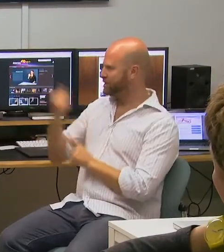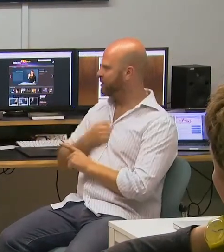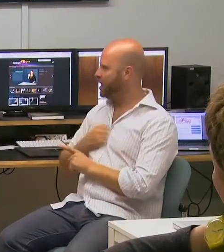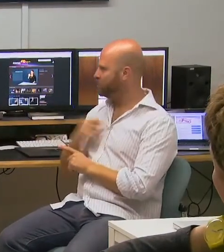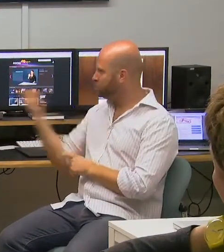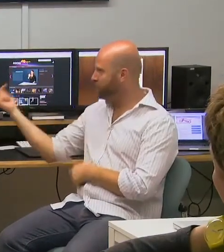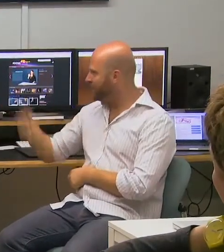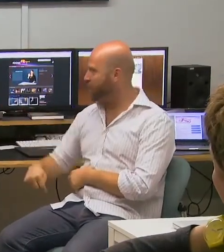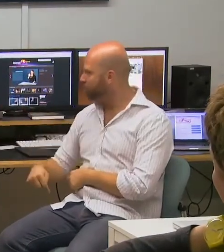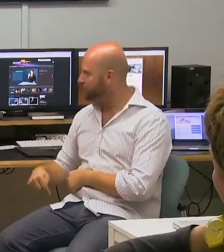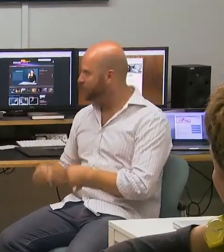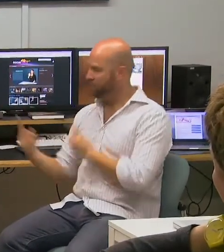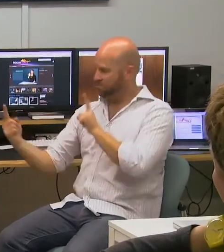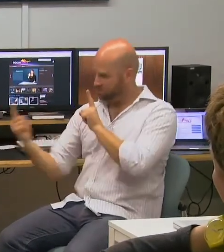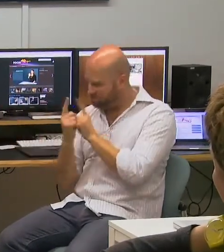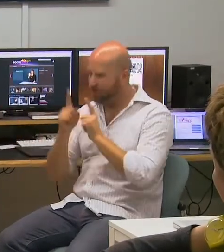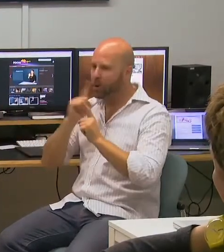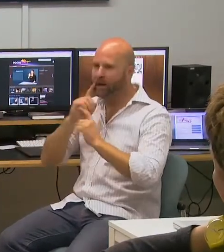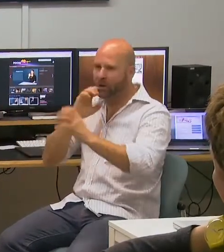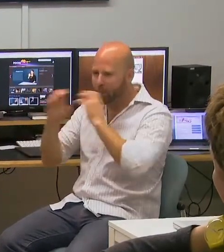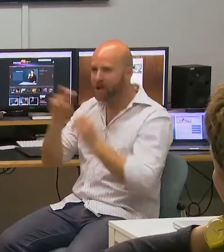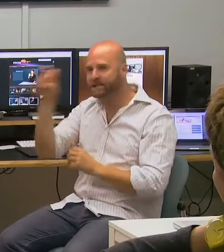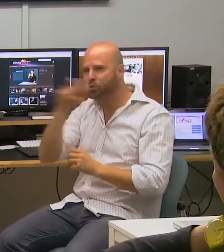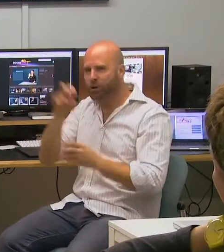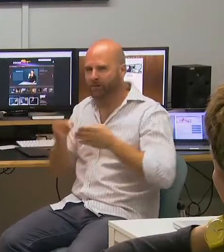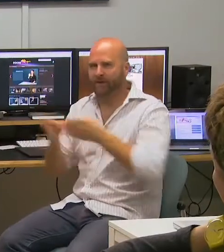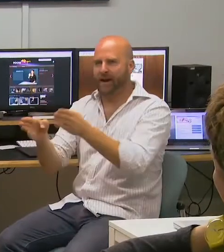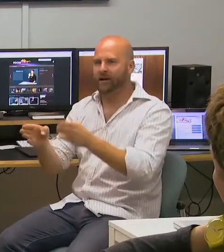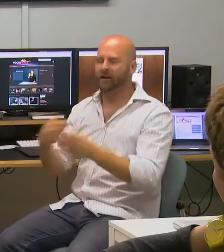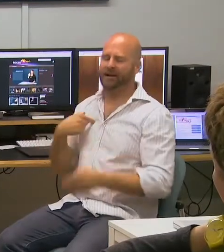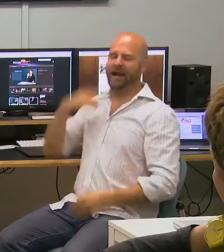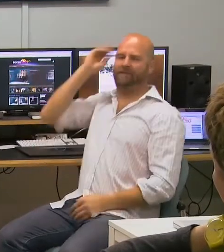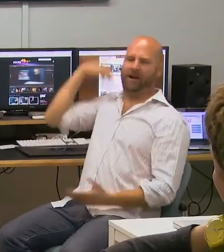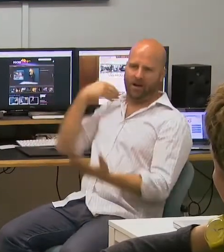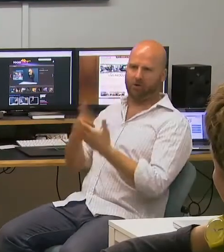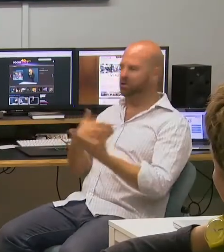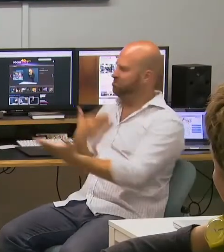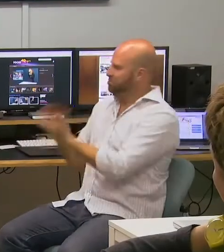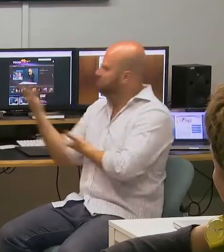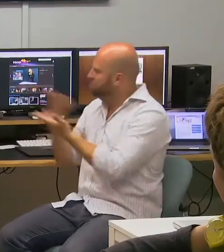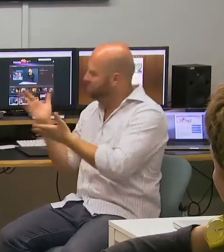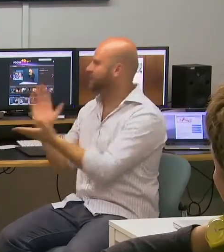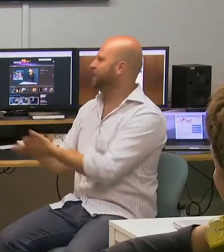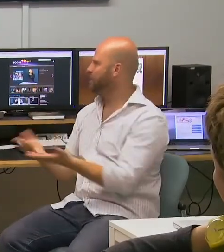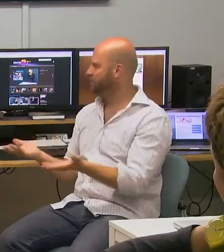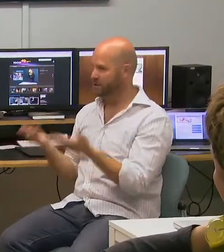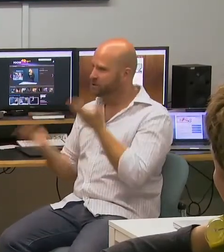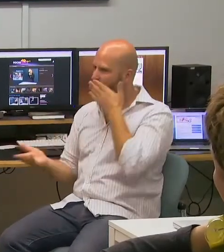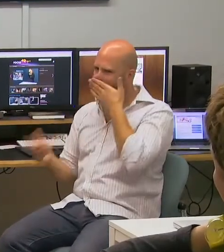man muss Mut haben, du musst nicht Angst haben, du kannst zu mir kommen, wir können probieren, wir finden immer einen Weg. Also meine Erfahrung ist so,